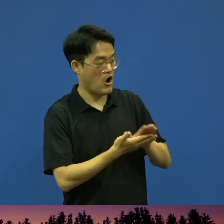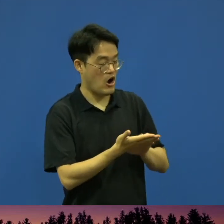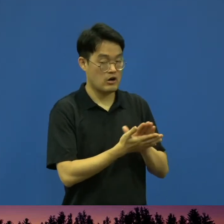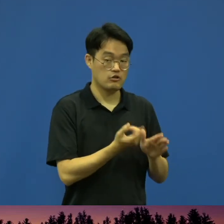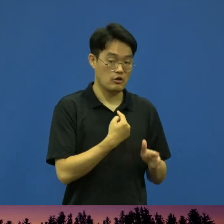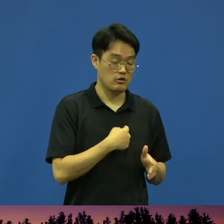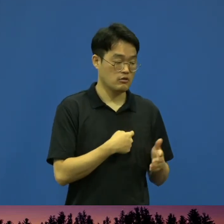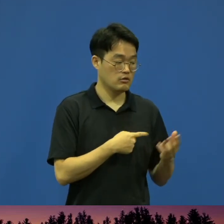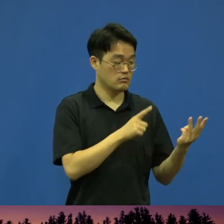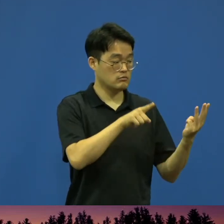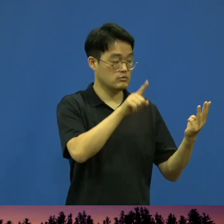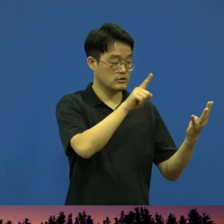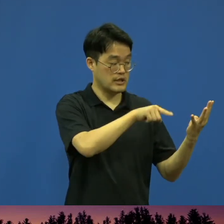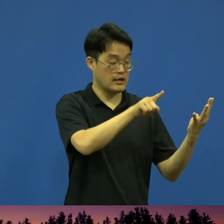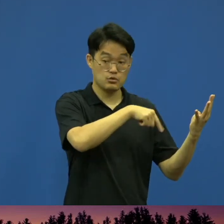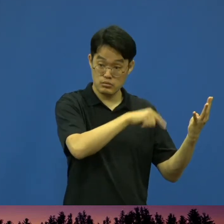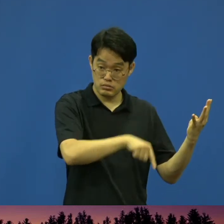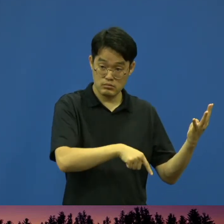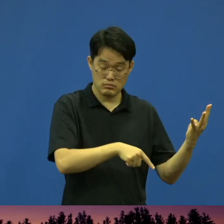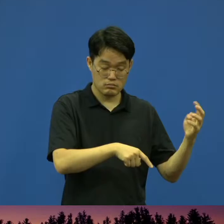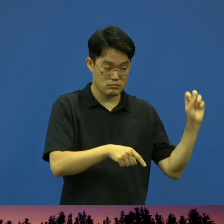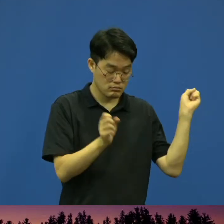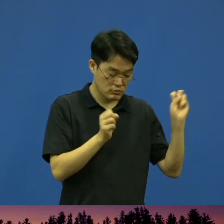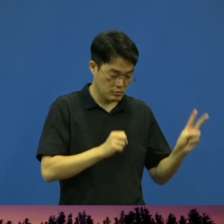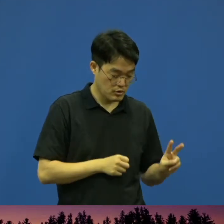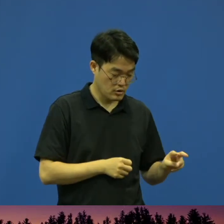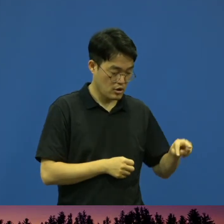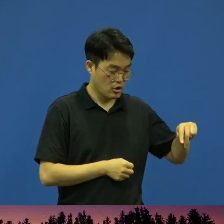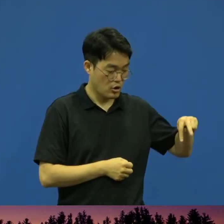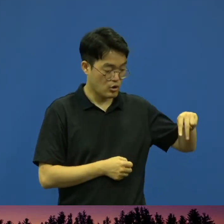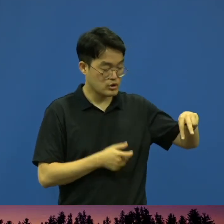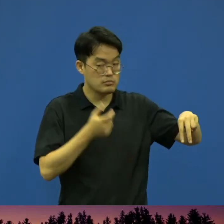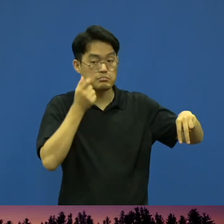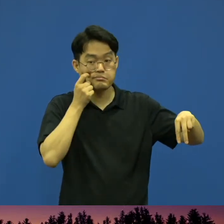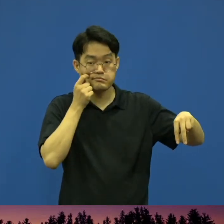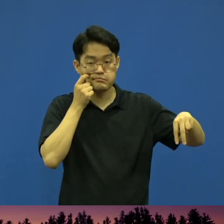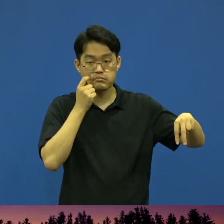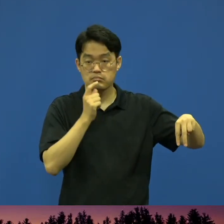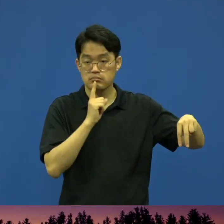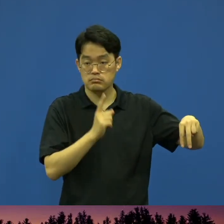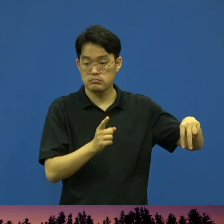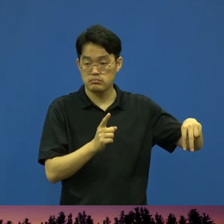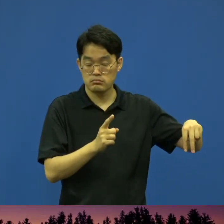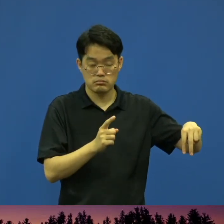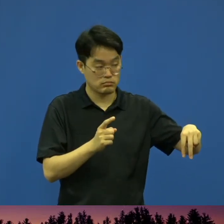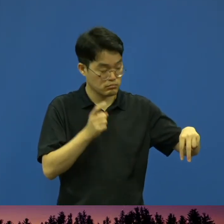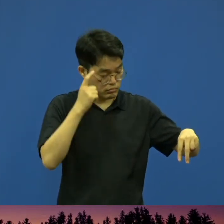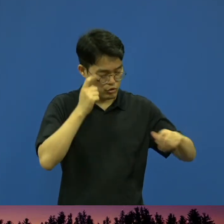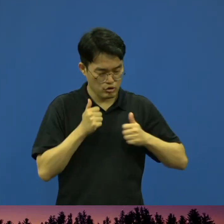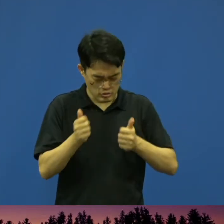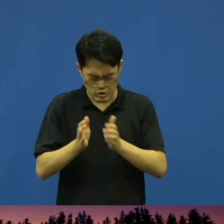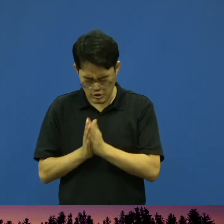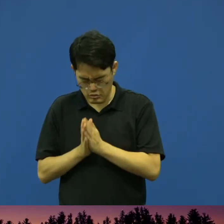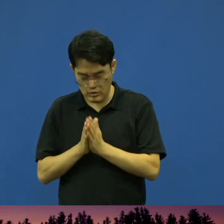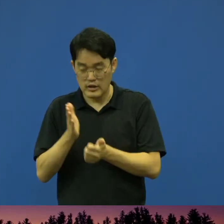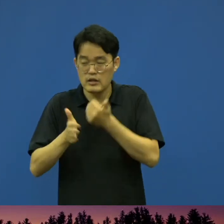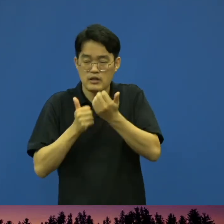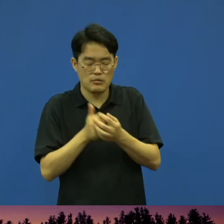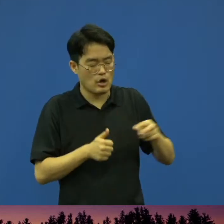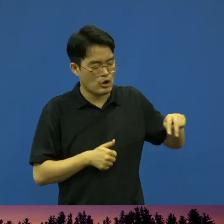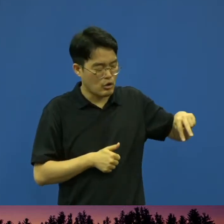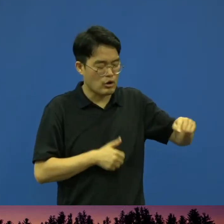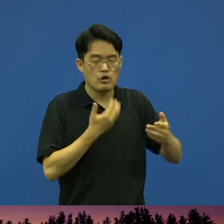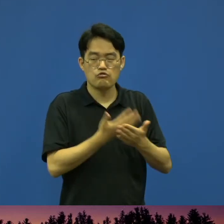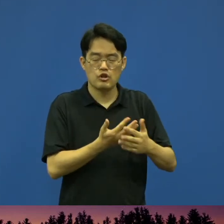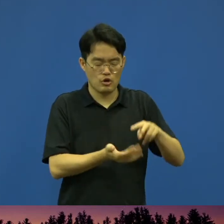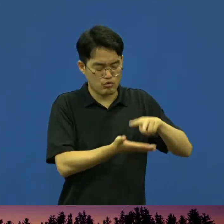갑자기 걷지 못한다는 이 소식이 전해졌습니다. 참 열심히 기도했습니다. 하나님 걷게 해주세요. 하나님